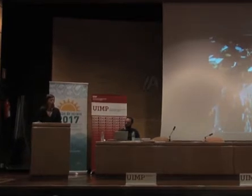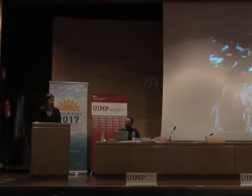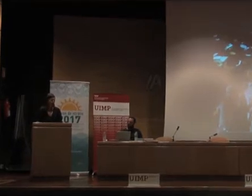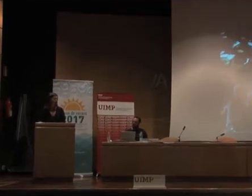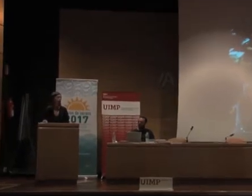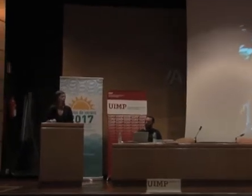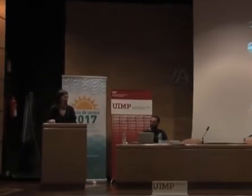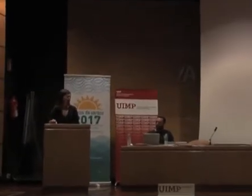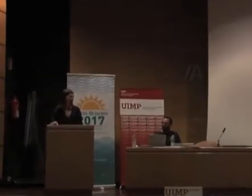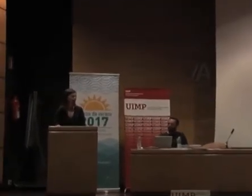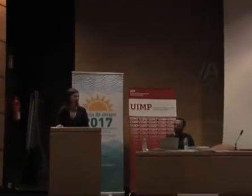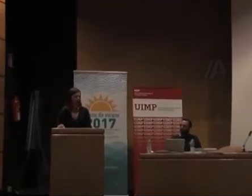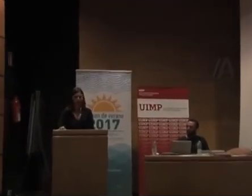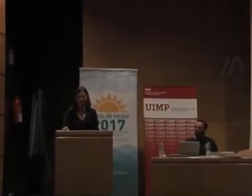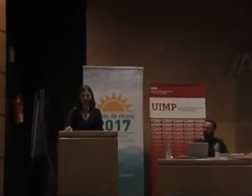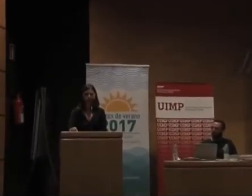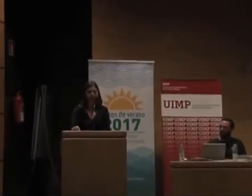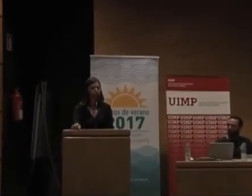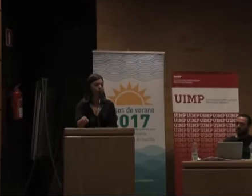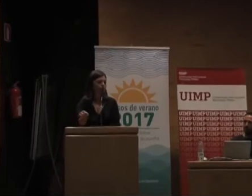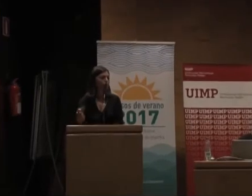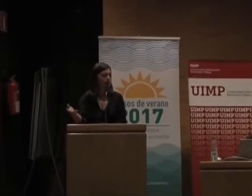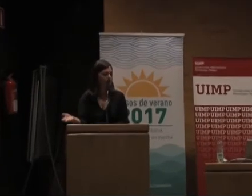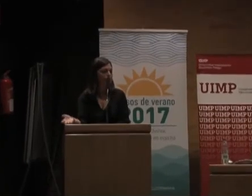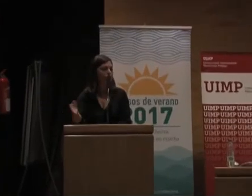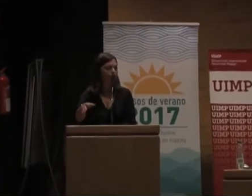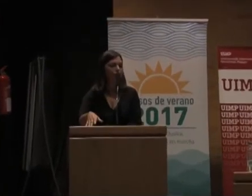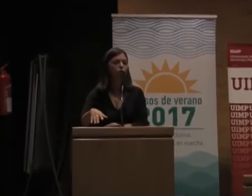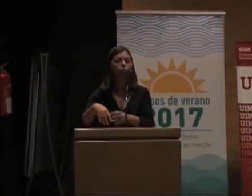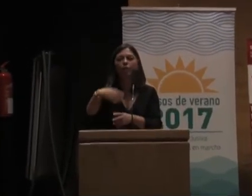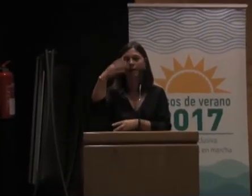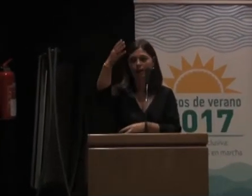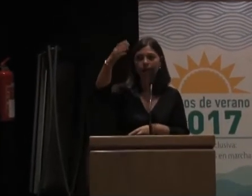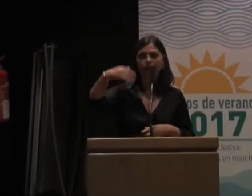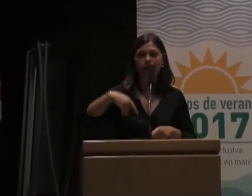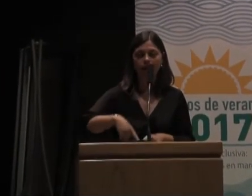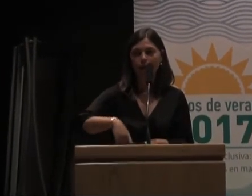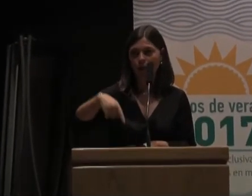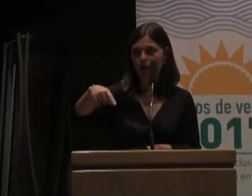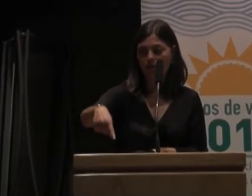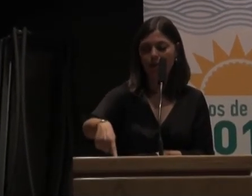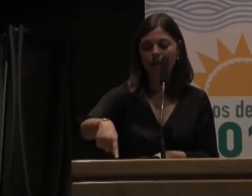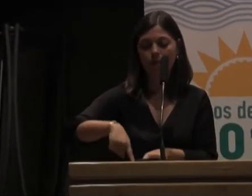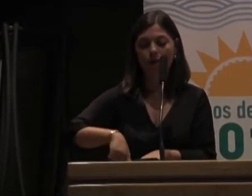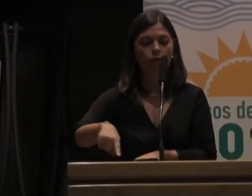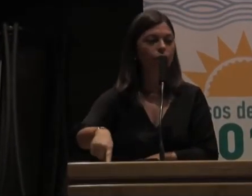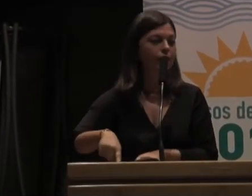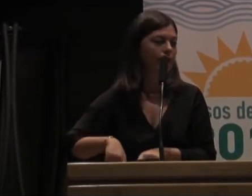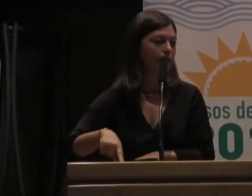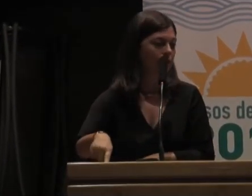OpenStreetMap, pues se van poniendo, pues, las rutas que son más accesibles, menos cómo llegar desde aquí, cómo llego a la farmacia por la ruta que tenga